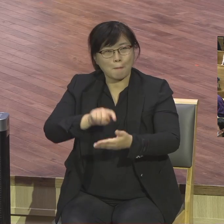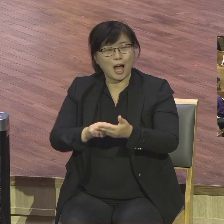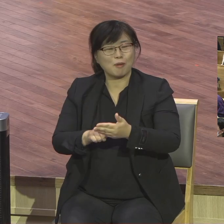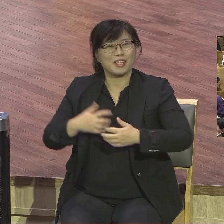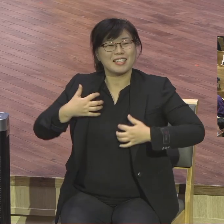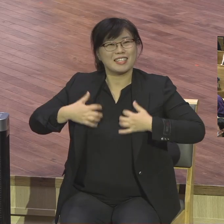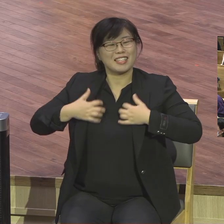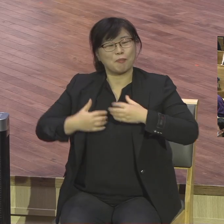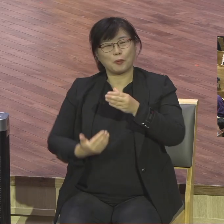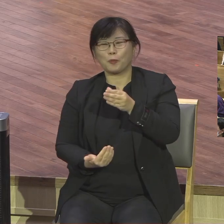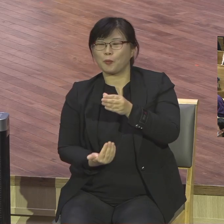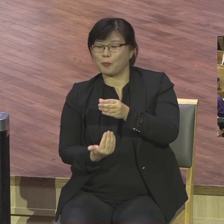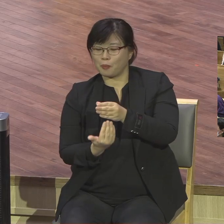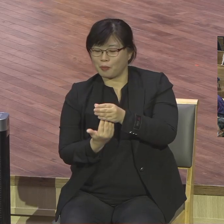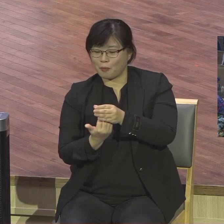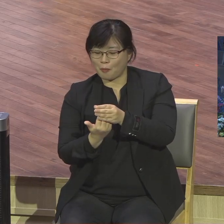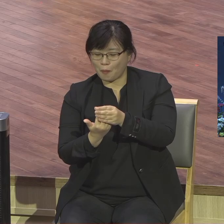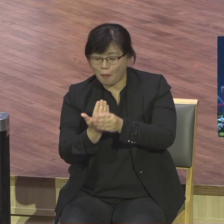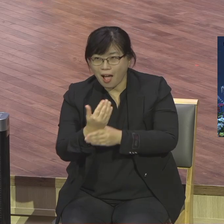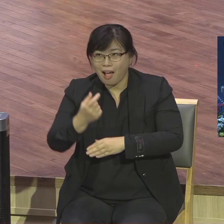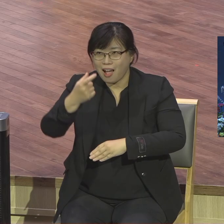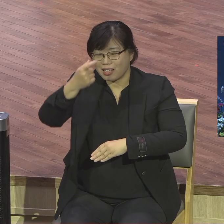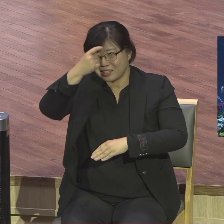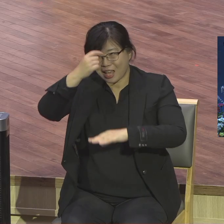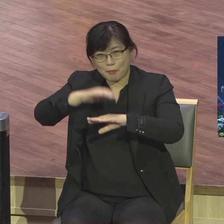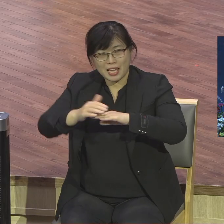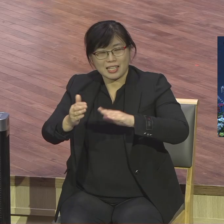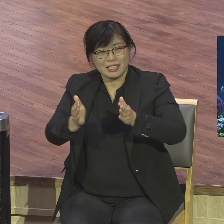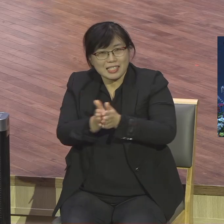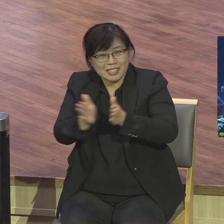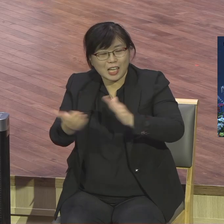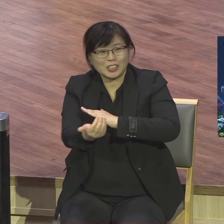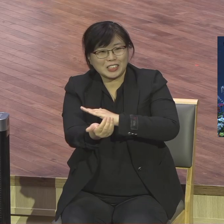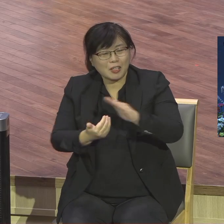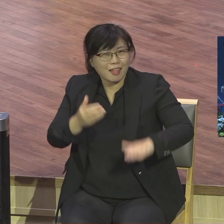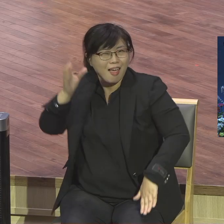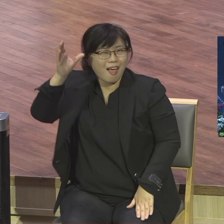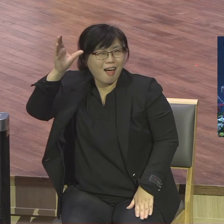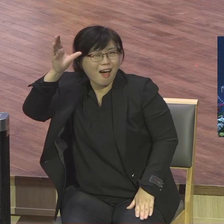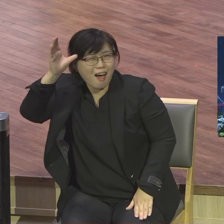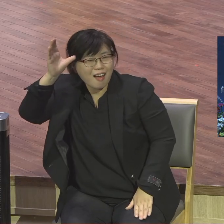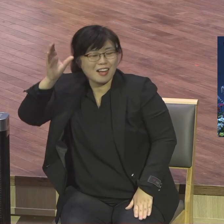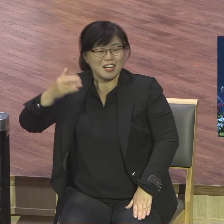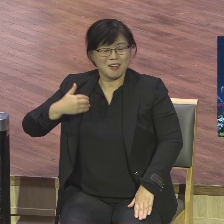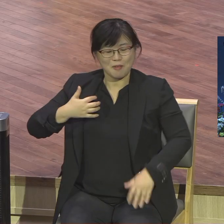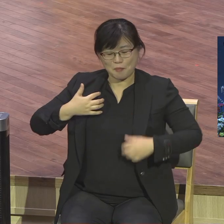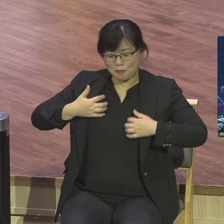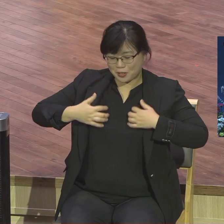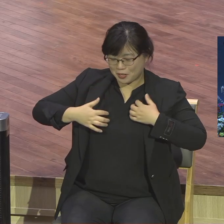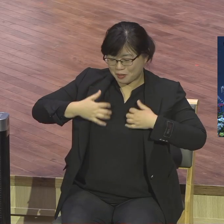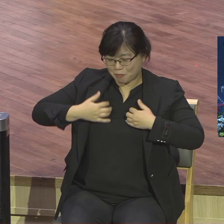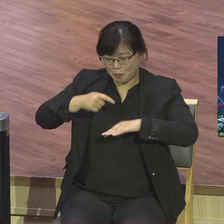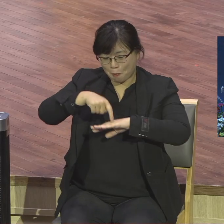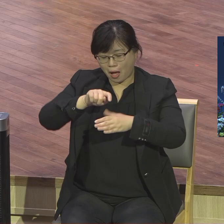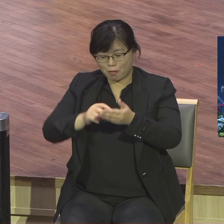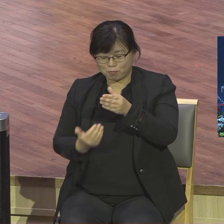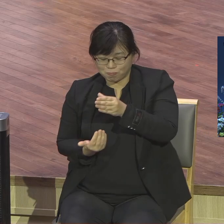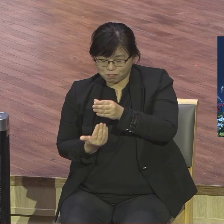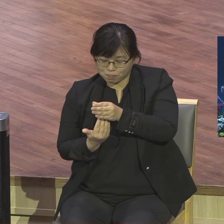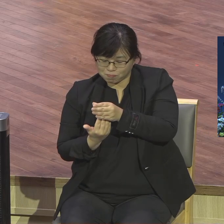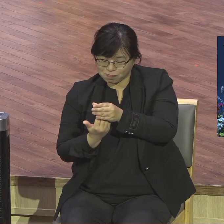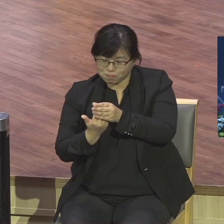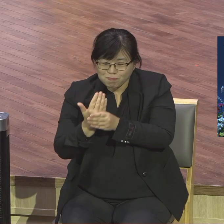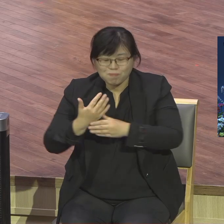예배를 기다리면서 마음에 즐겁게 바랍니다 마음에 안 드는 것도 있겠지요 하다 보면 안 드는 것도